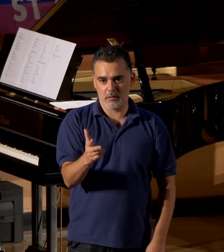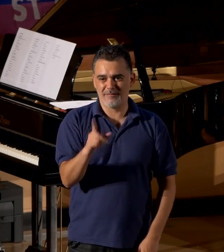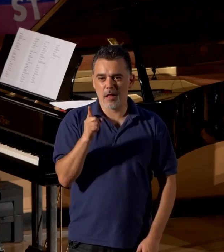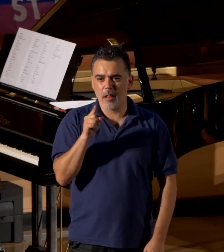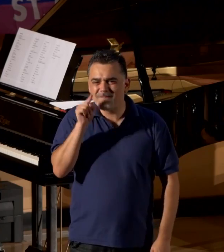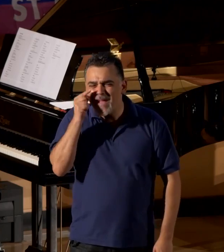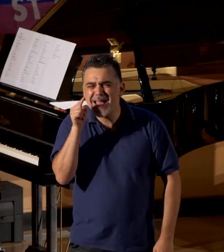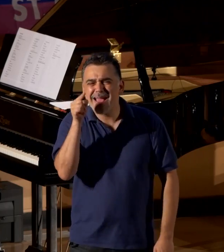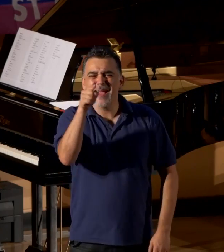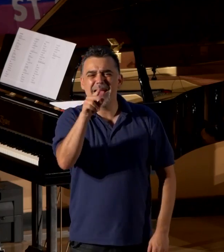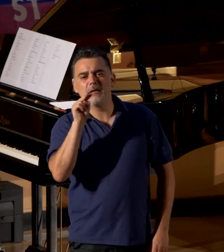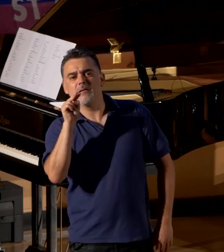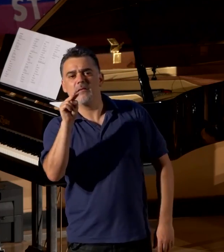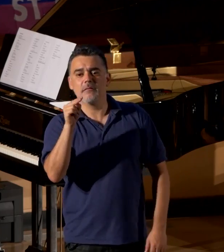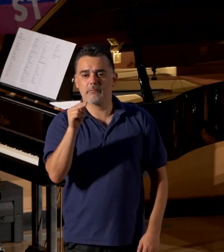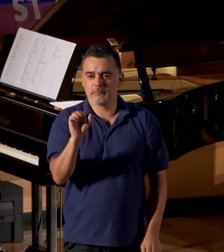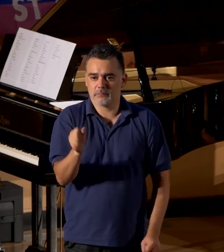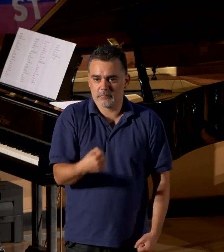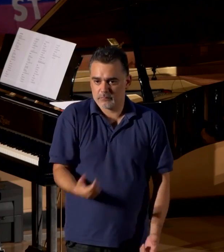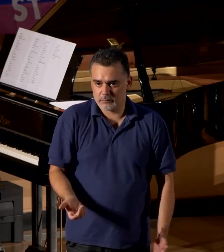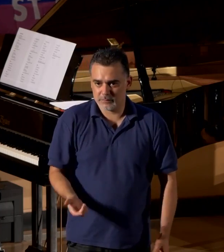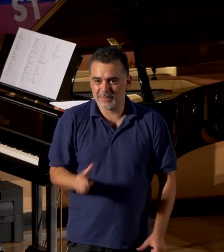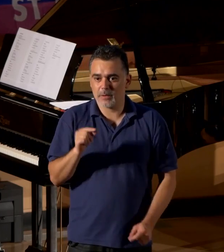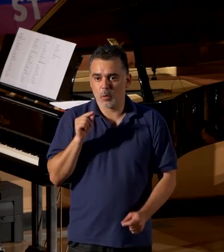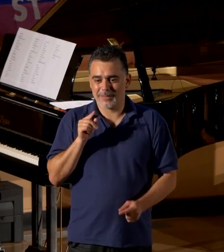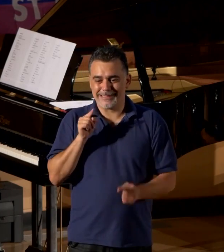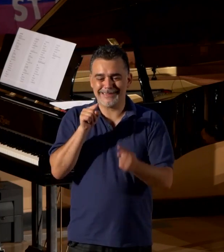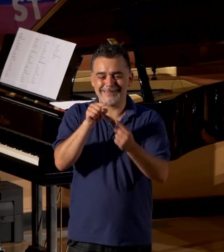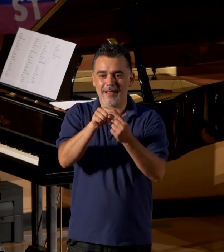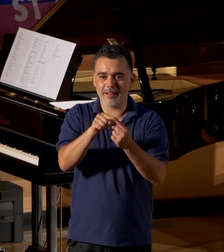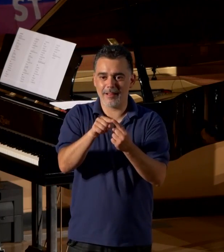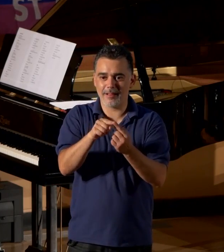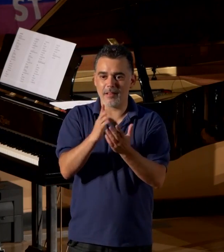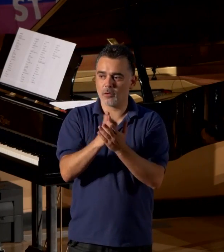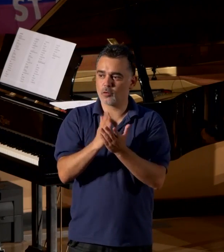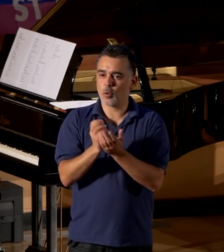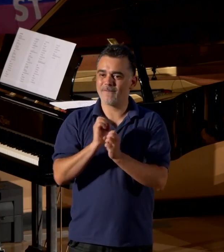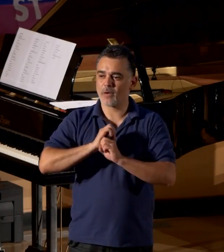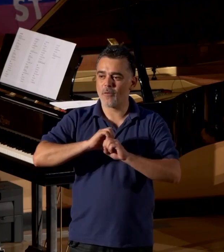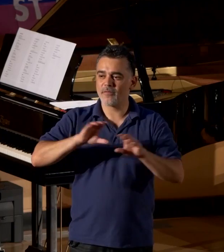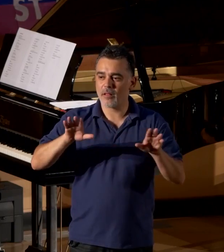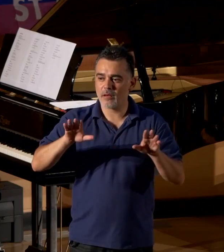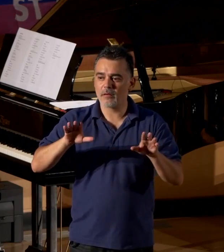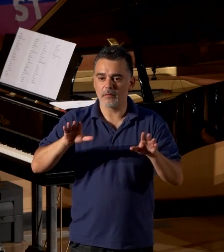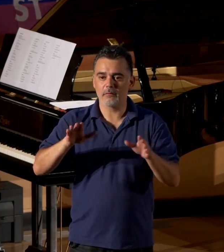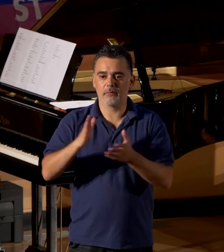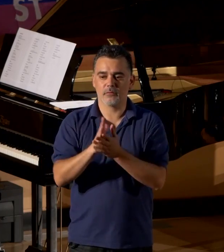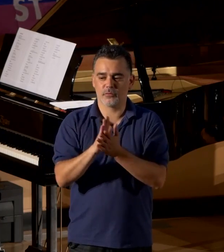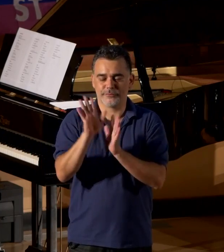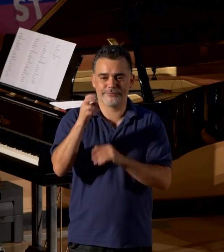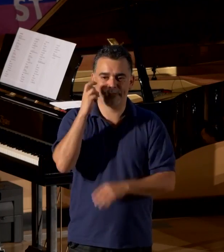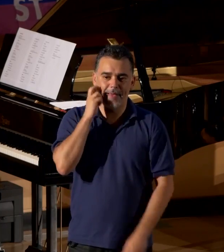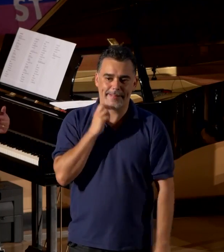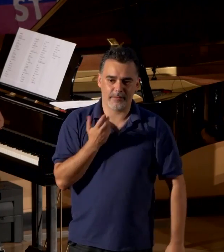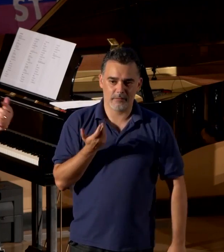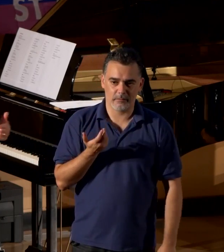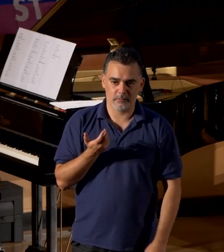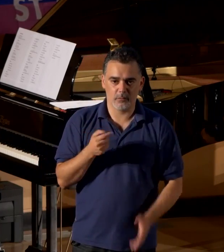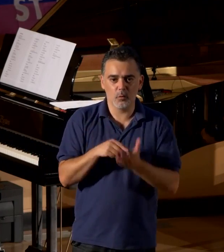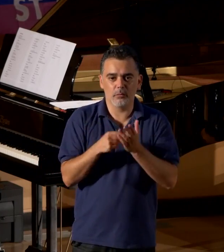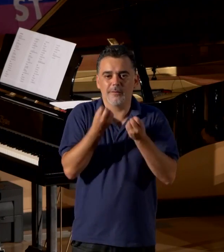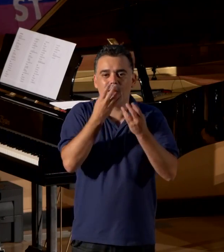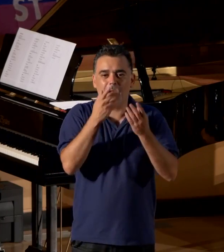vorausschauen. Das heißt, dass die Ziele meistens schon in dem Moment, wo sie irgendwie veröffentlicht werden, schon fast wieder veraltet sind, weil man hat ja auch einen